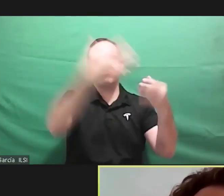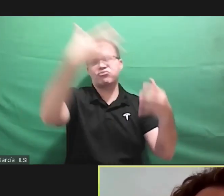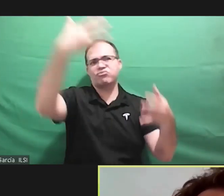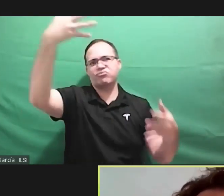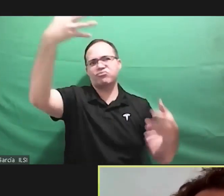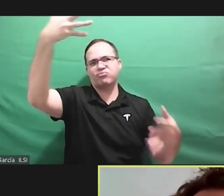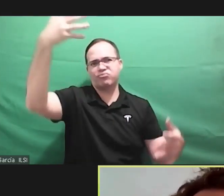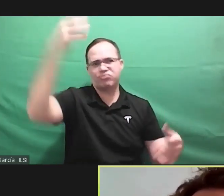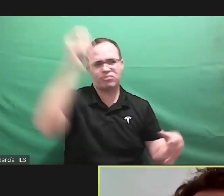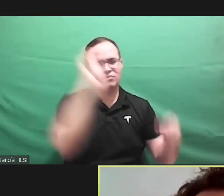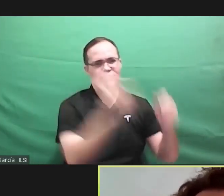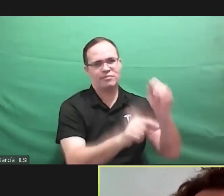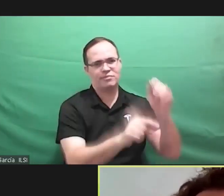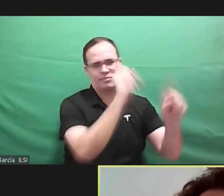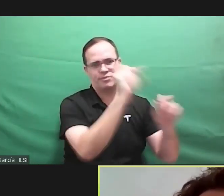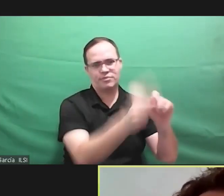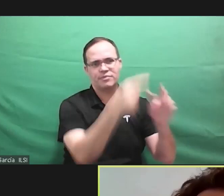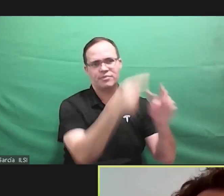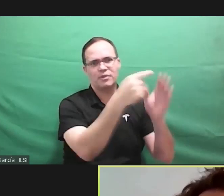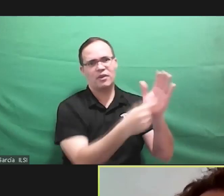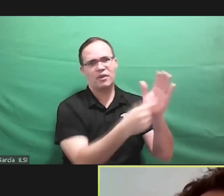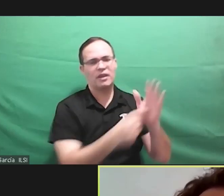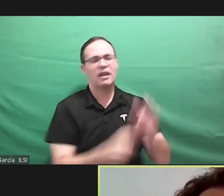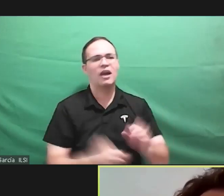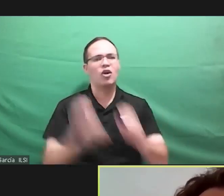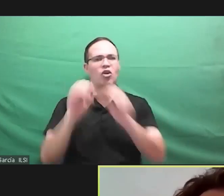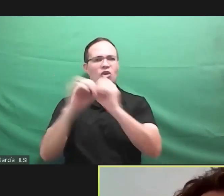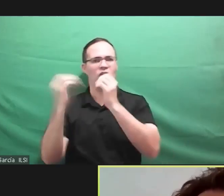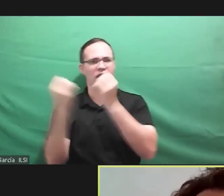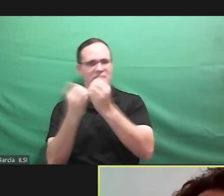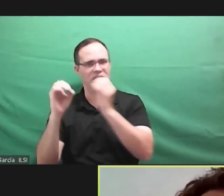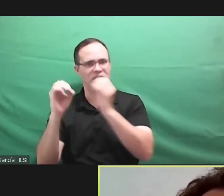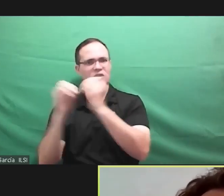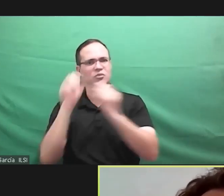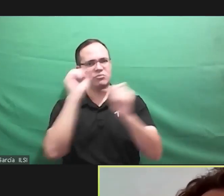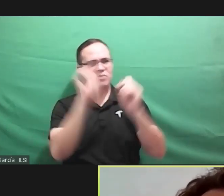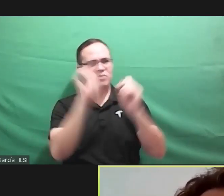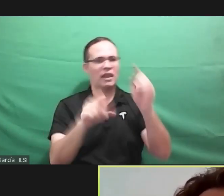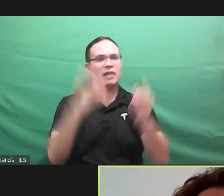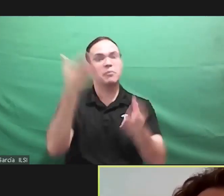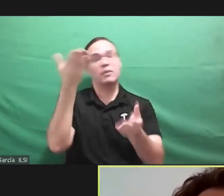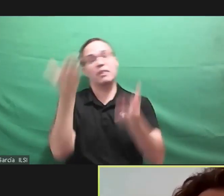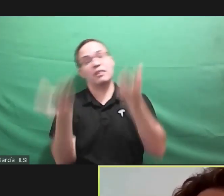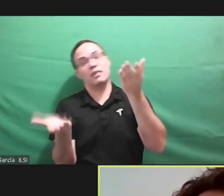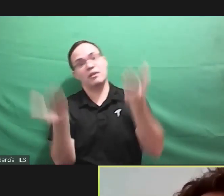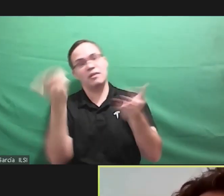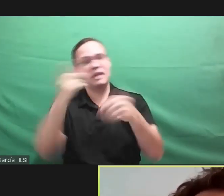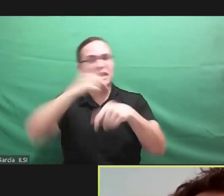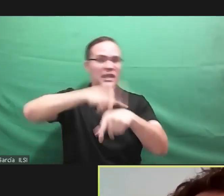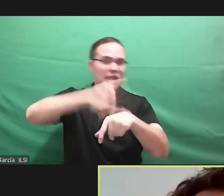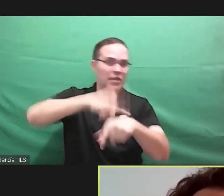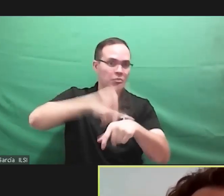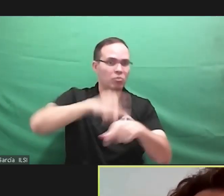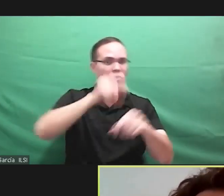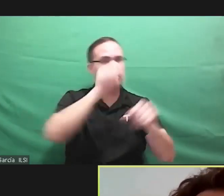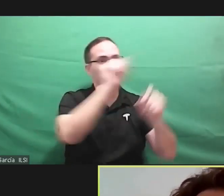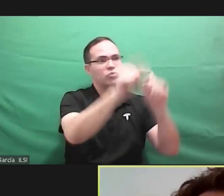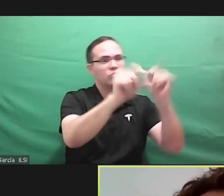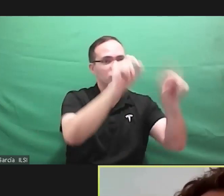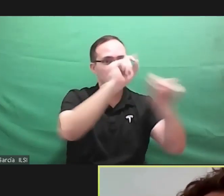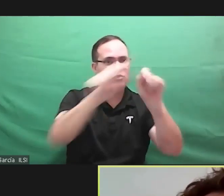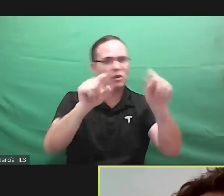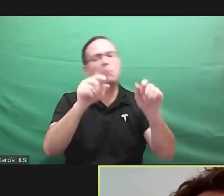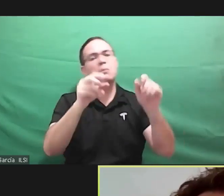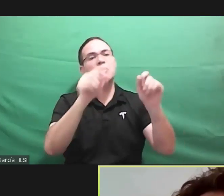versión que las organizaciones utilizan. Depende del tiempo que tienen para hacer la encuesta. Siguiente, por